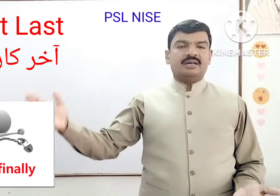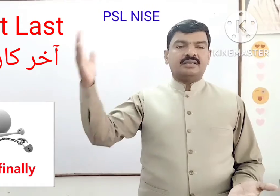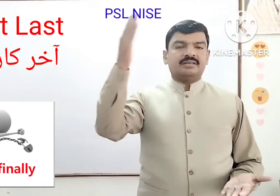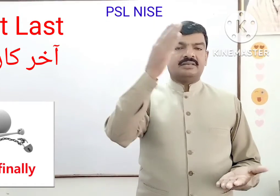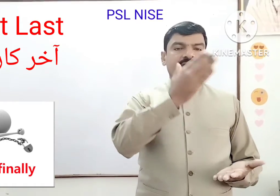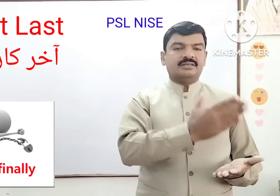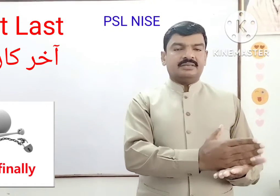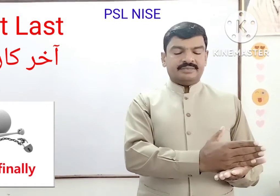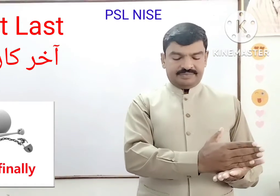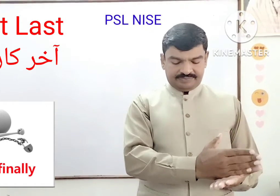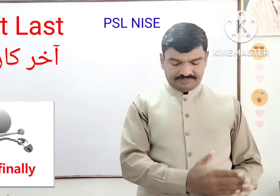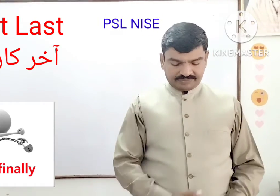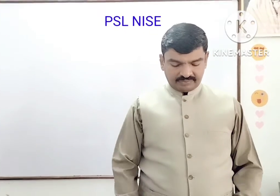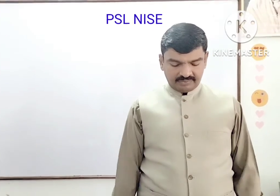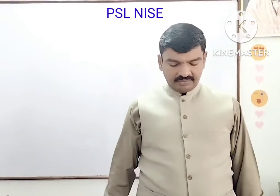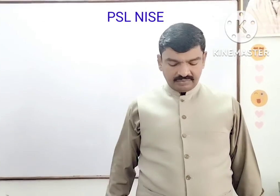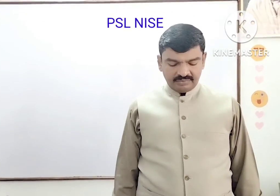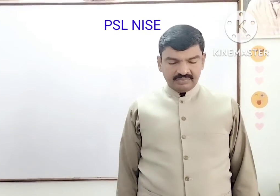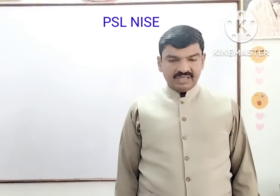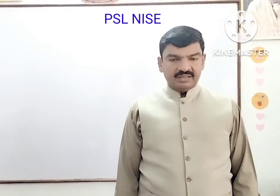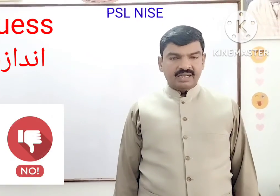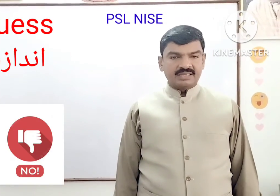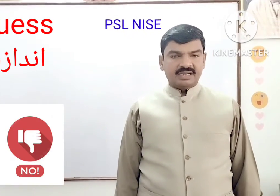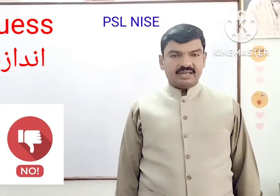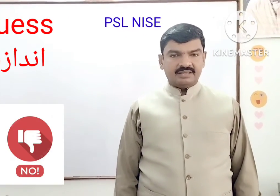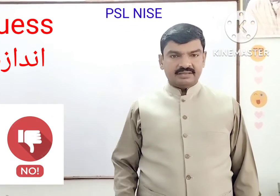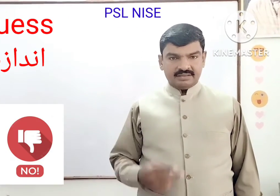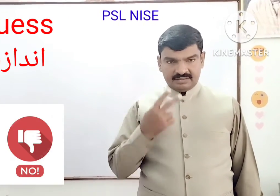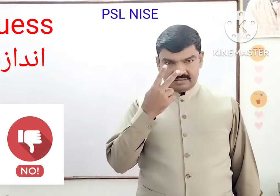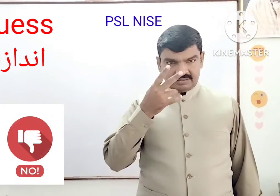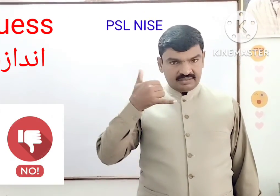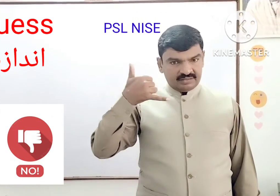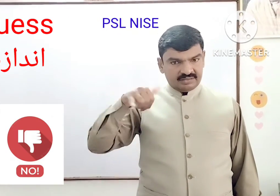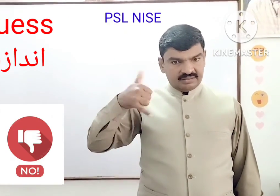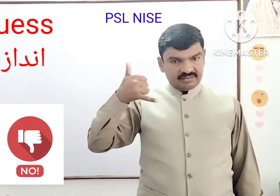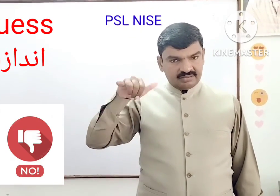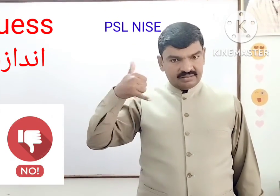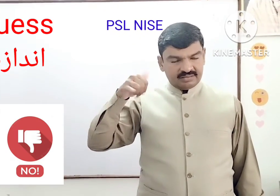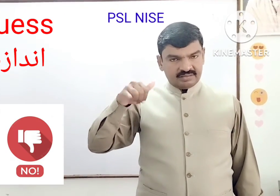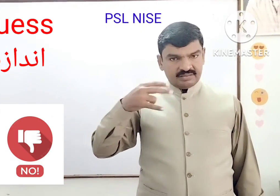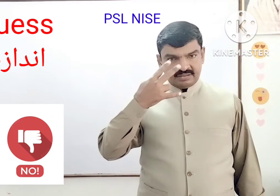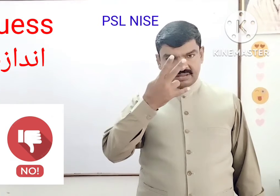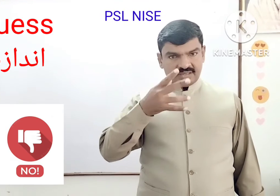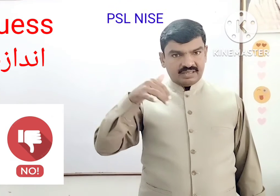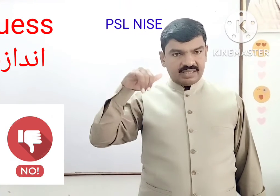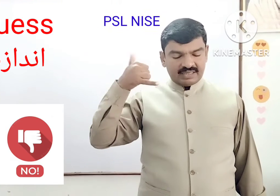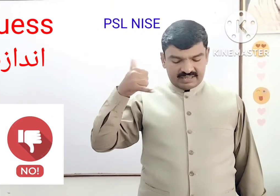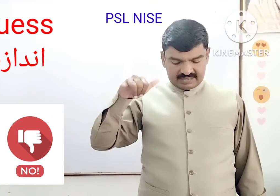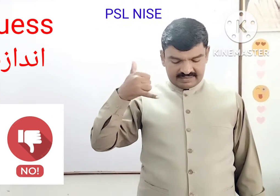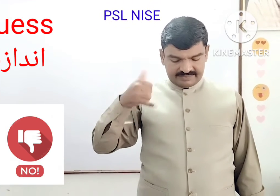आखिरकार। अंदाज़ा, अंदाज़ा।